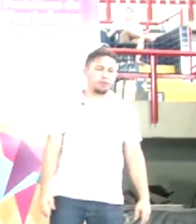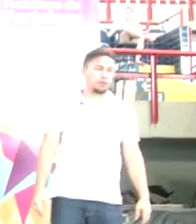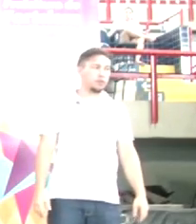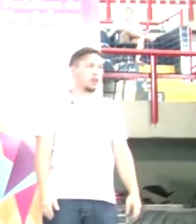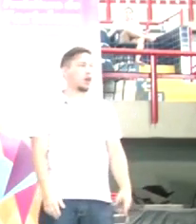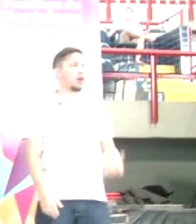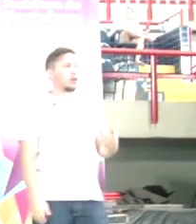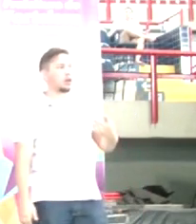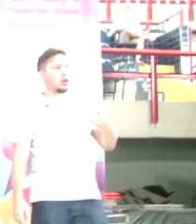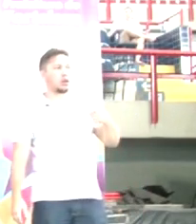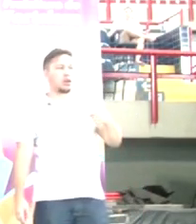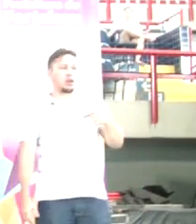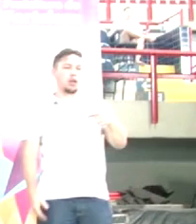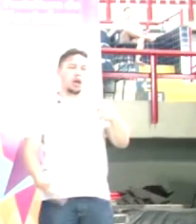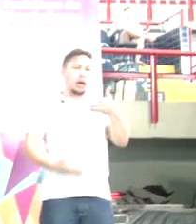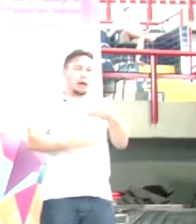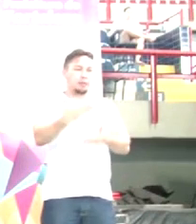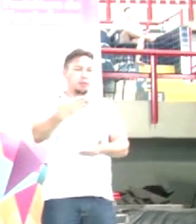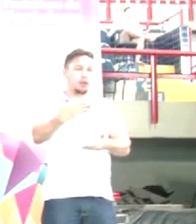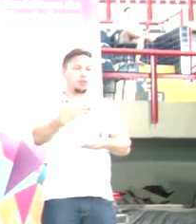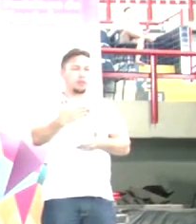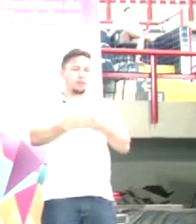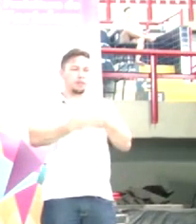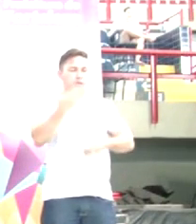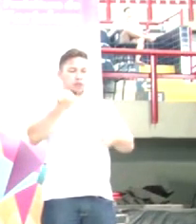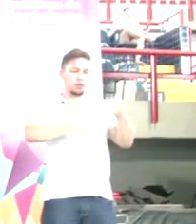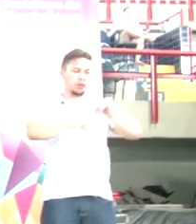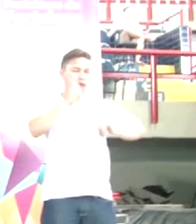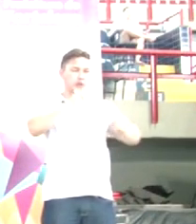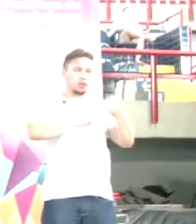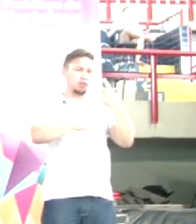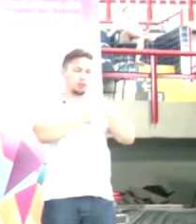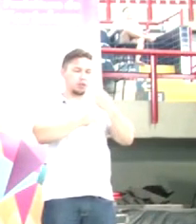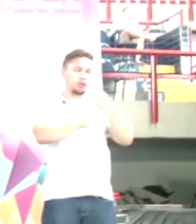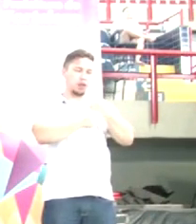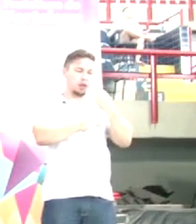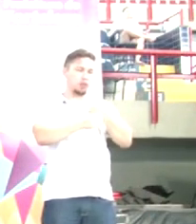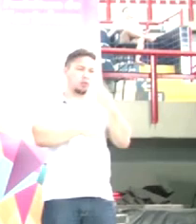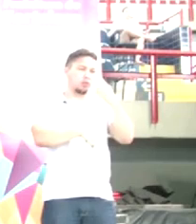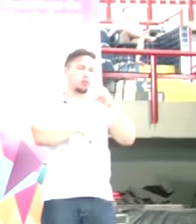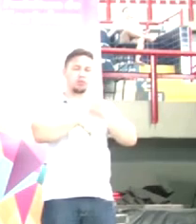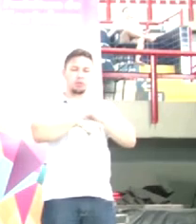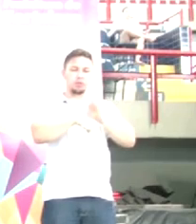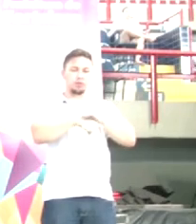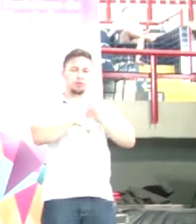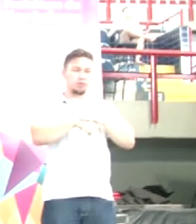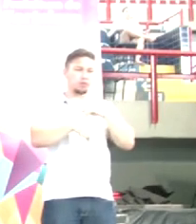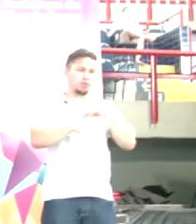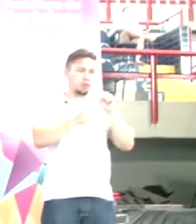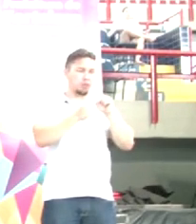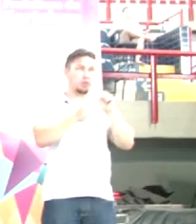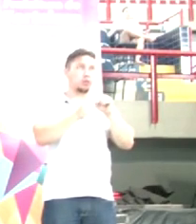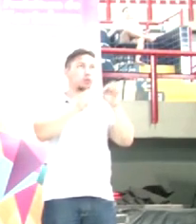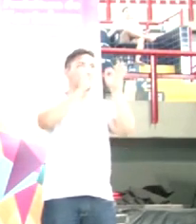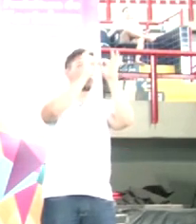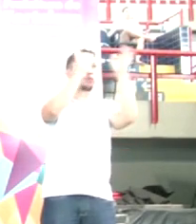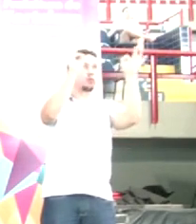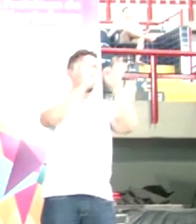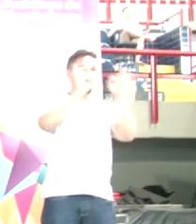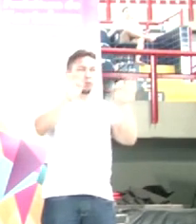aconselho você marcar o que ele quer, que é o comando da questão, e em cima do texto